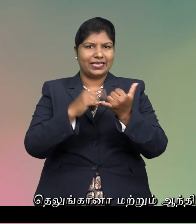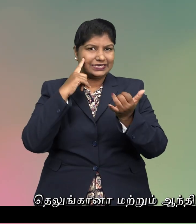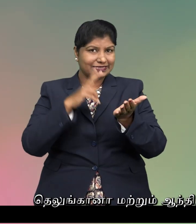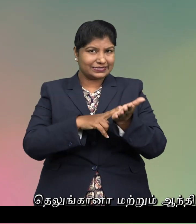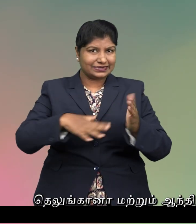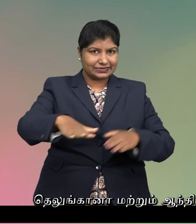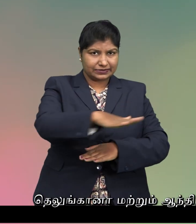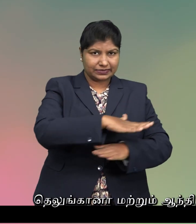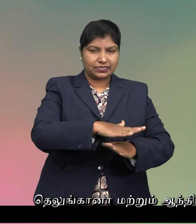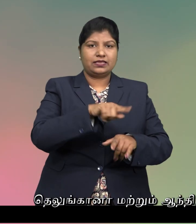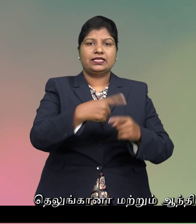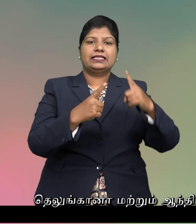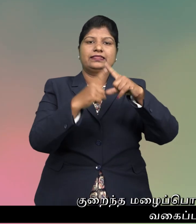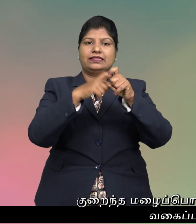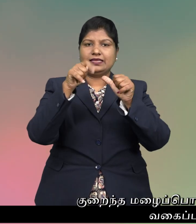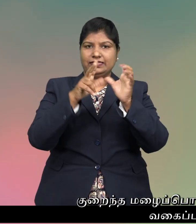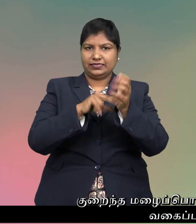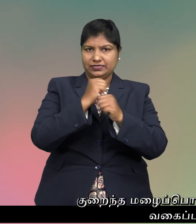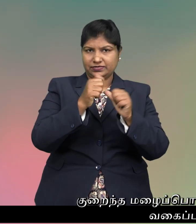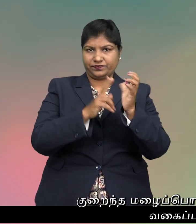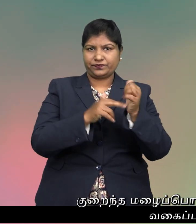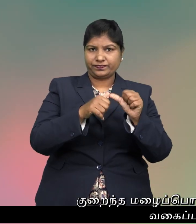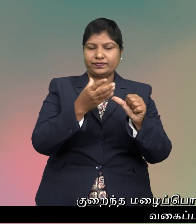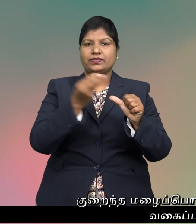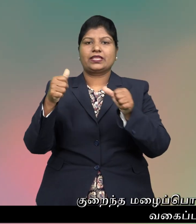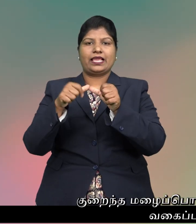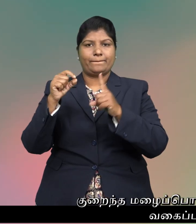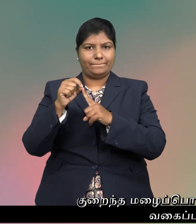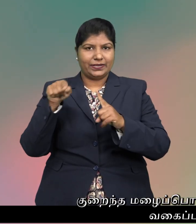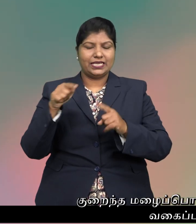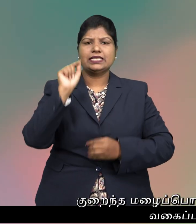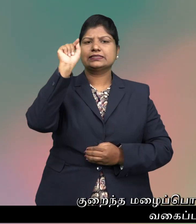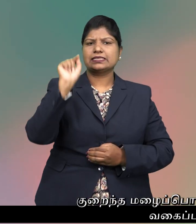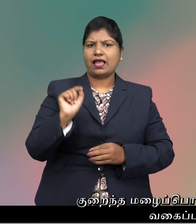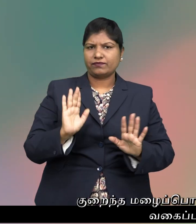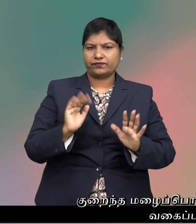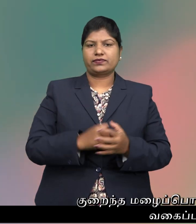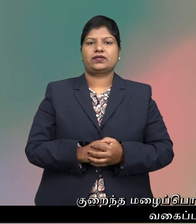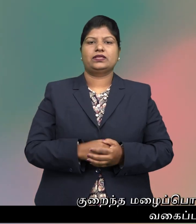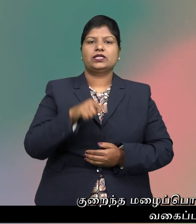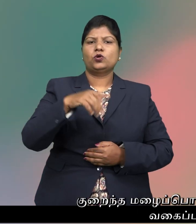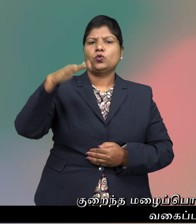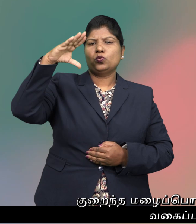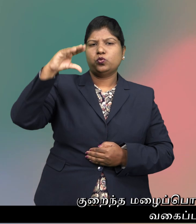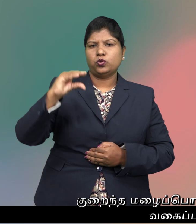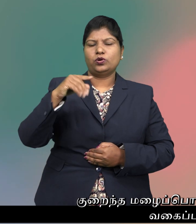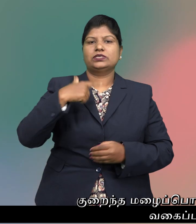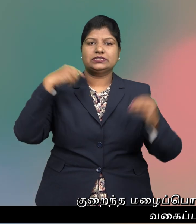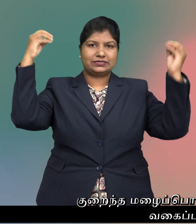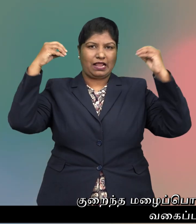படுகையின் கீழ்ப்பகுதிகள் குறைந்த மழைப்பொழிவு மற்றும் வறட்சி நிலைகளால் வகைப்படுத்தப்படுகின்றன.